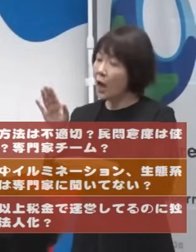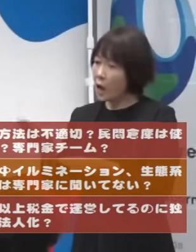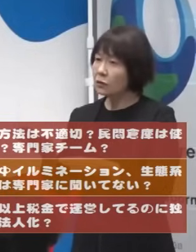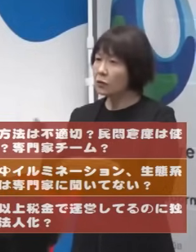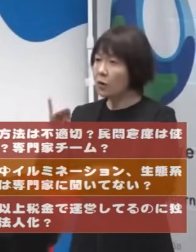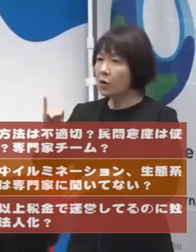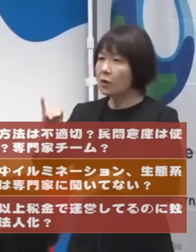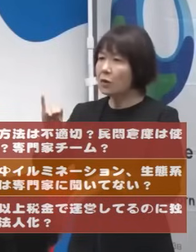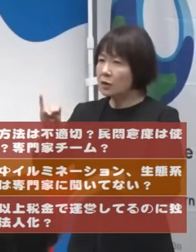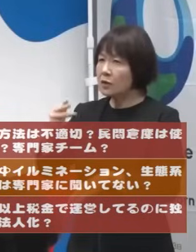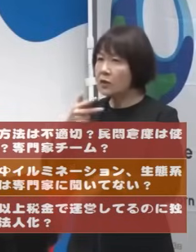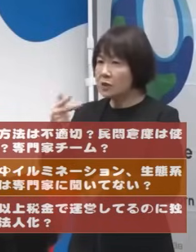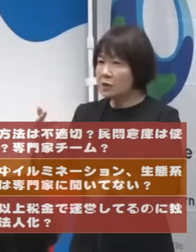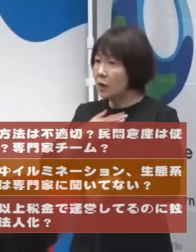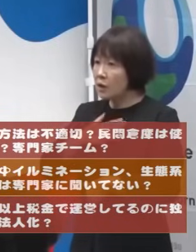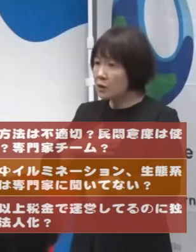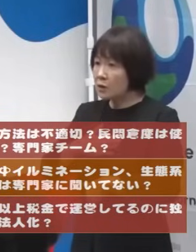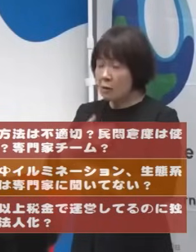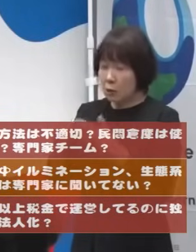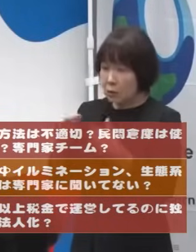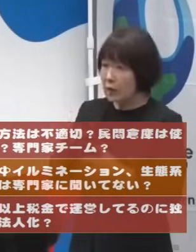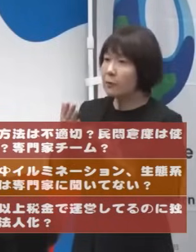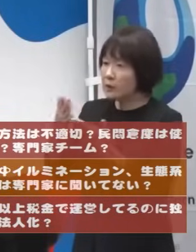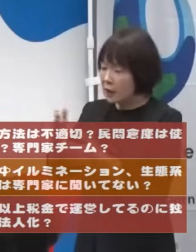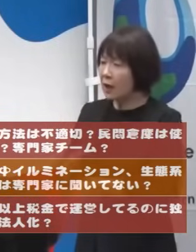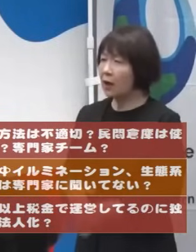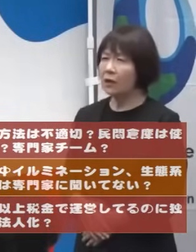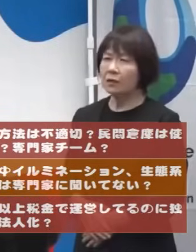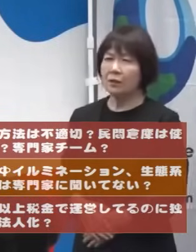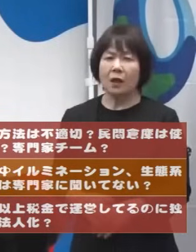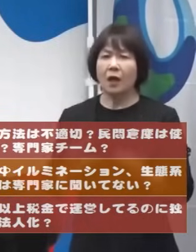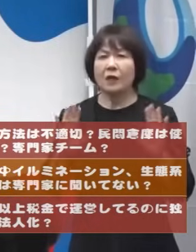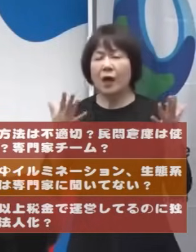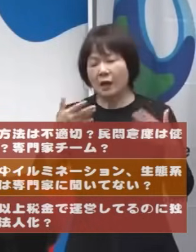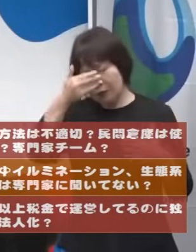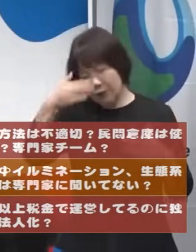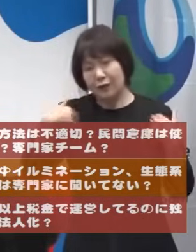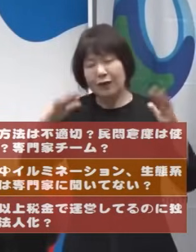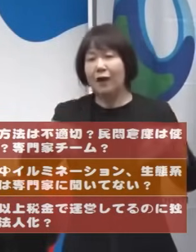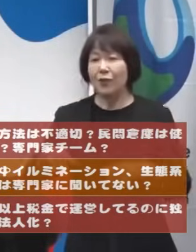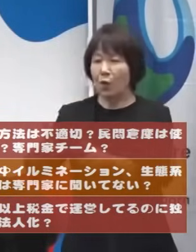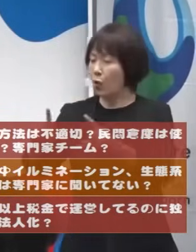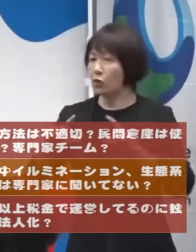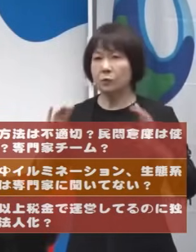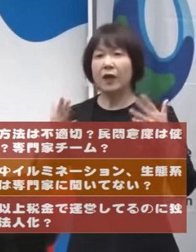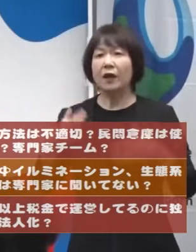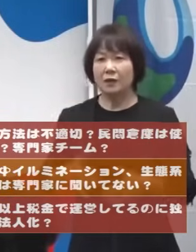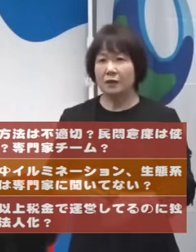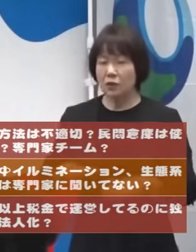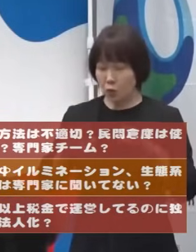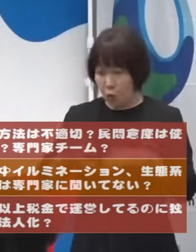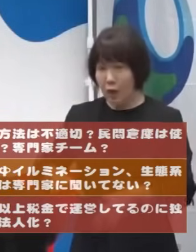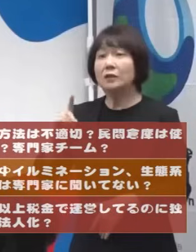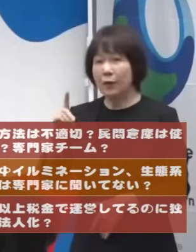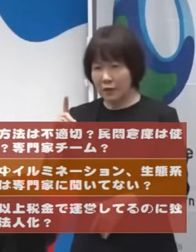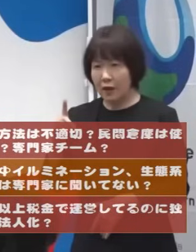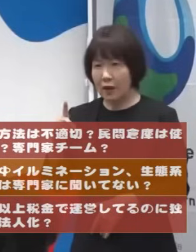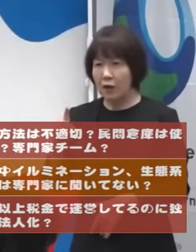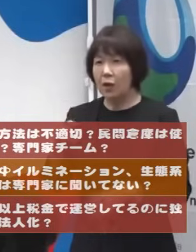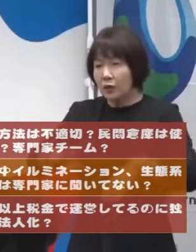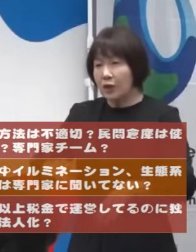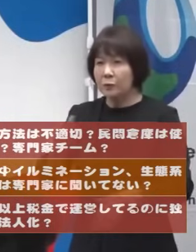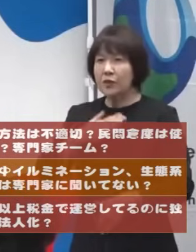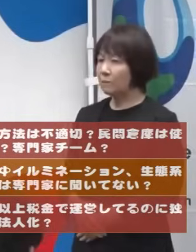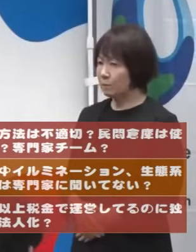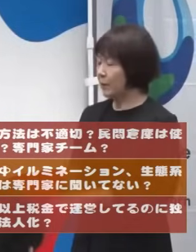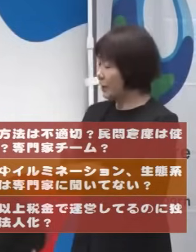ことを知事自身がこの確認したことはありますか？ それはないですね。報告も受けてないですし、初めて、この報道で初めて